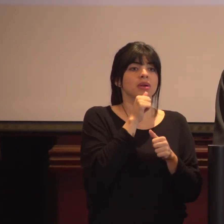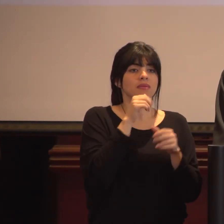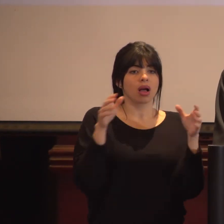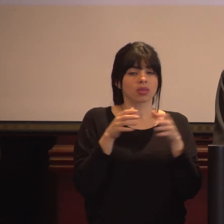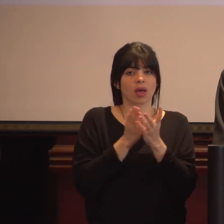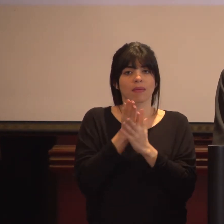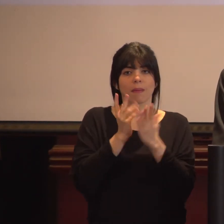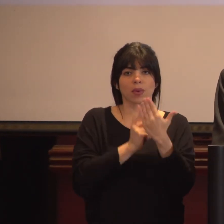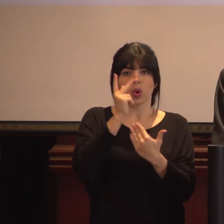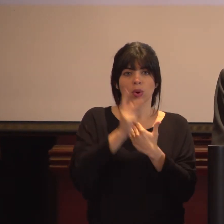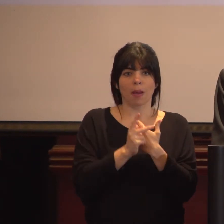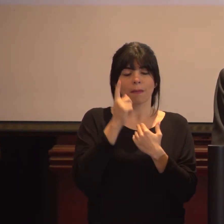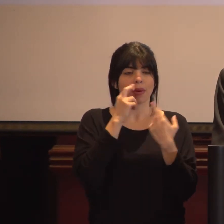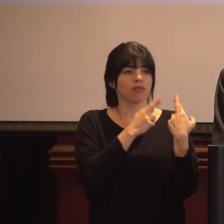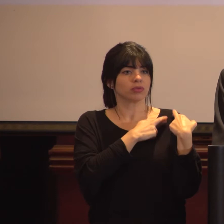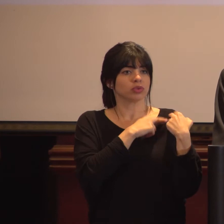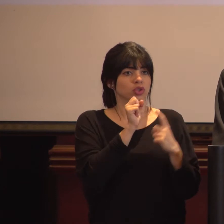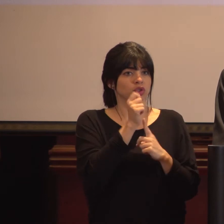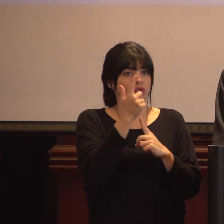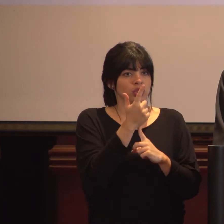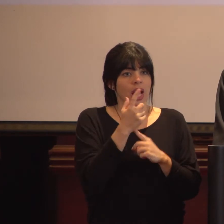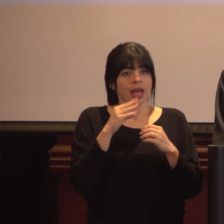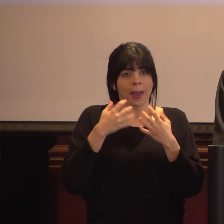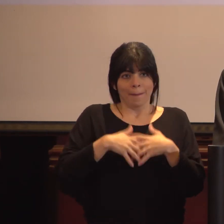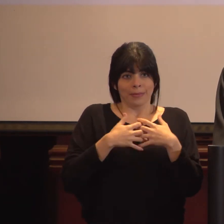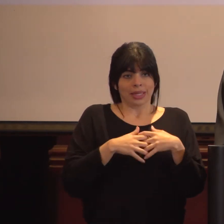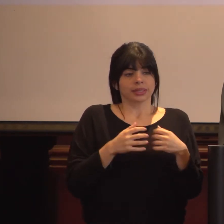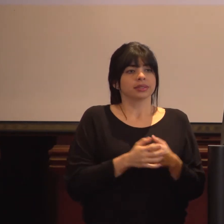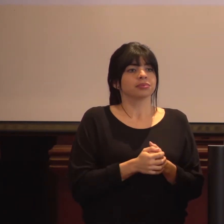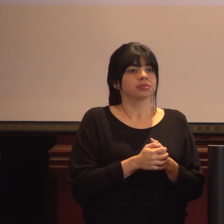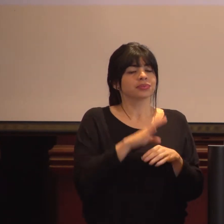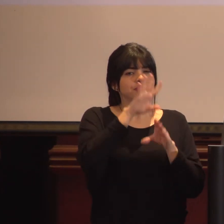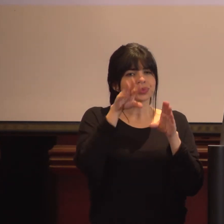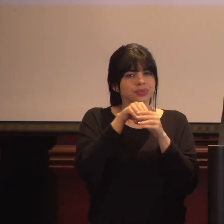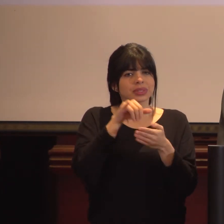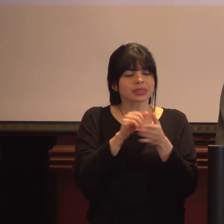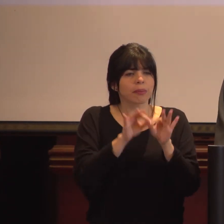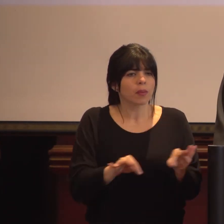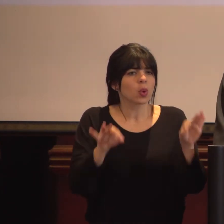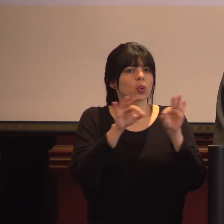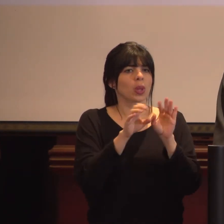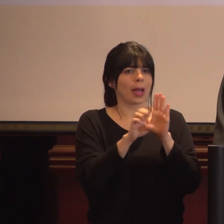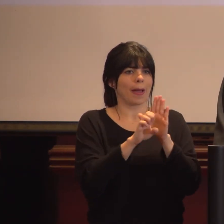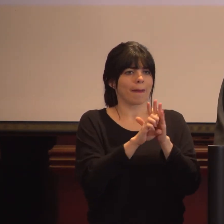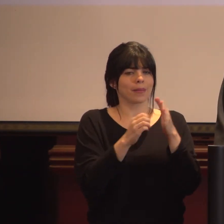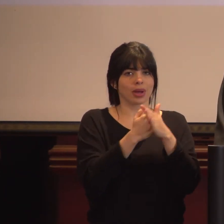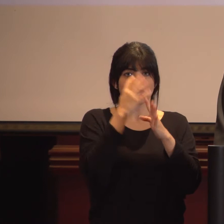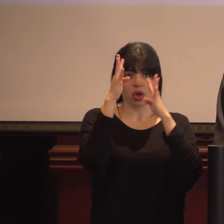a través de programas de responsabilidad social empresarial constituyen importantes ejemplos de